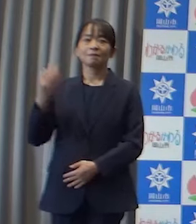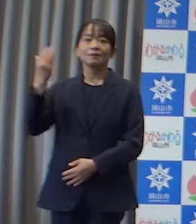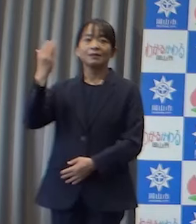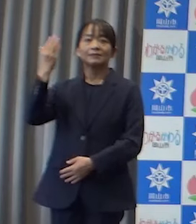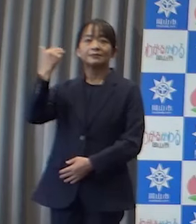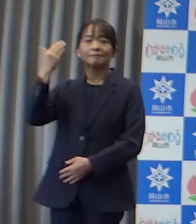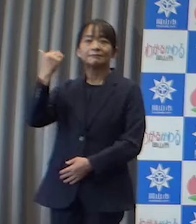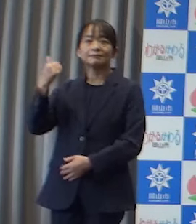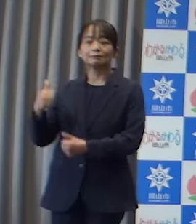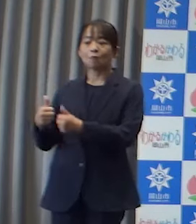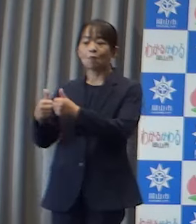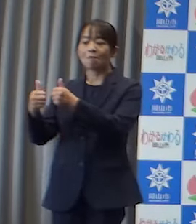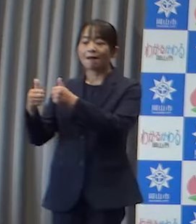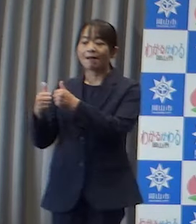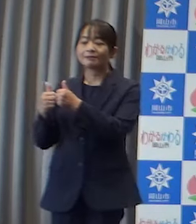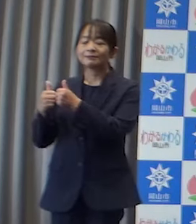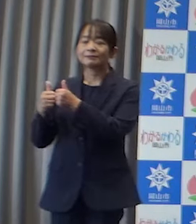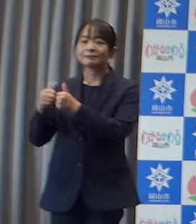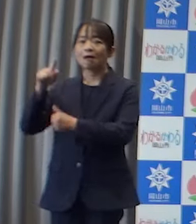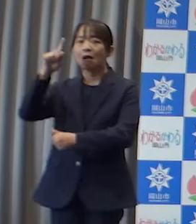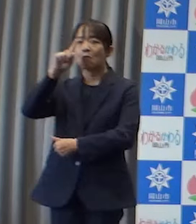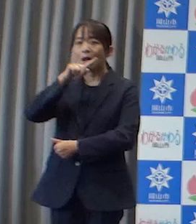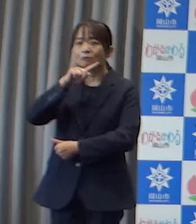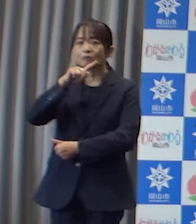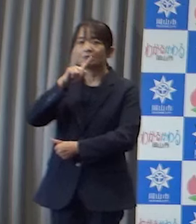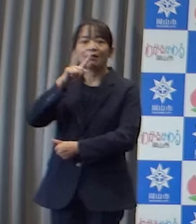かなんとかっていうんではなくて、